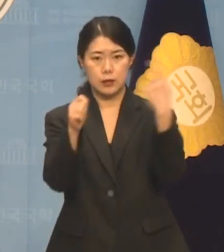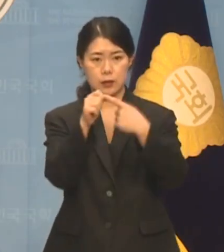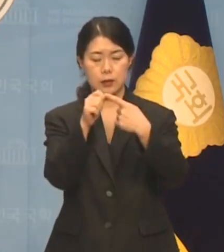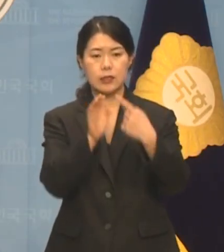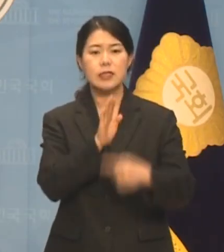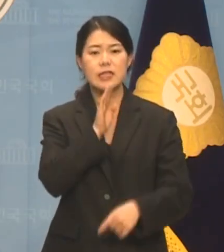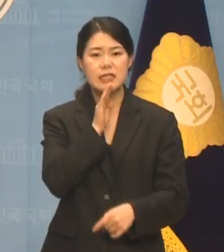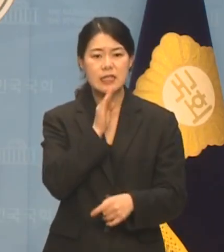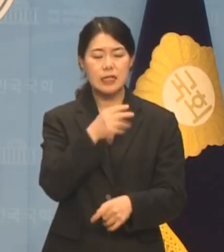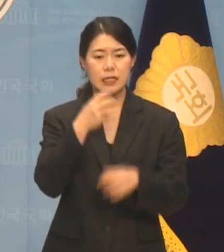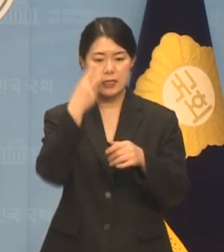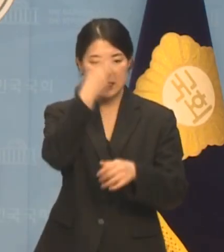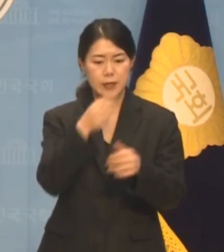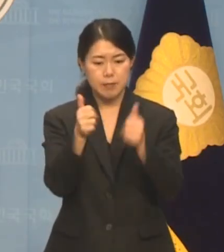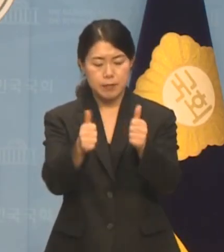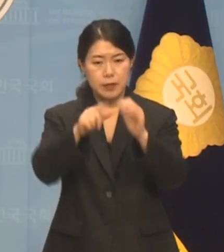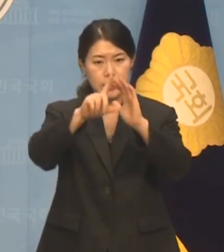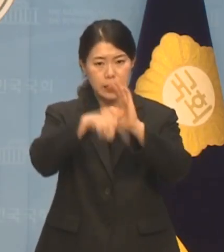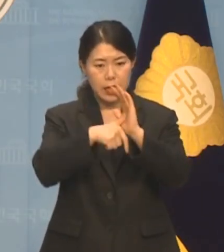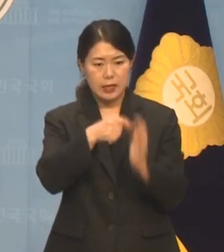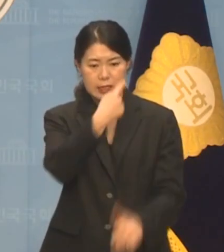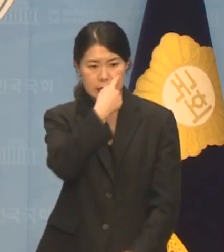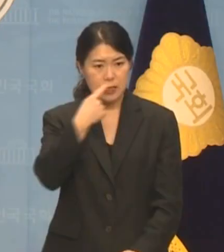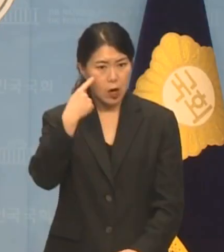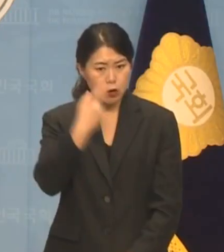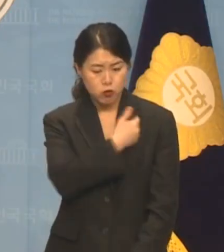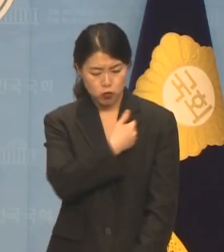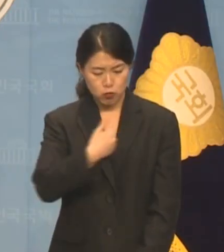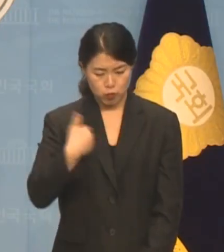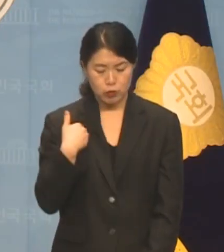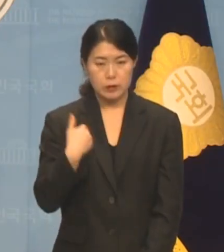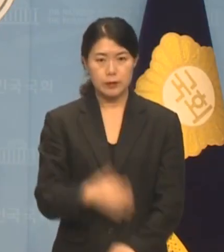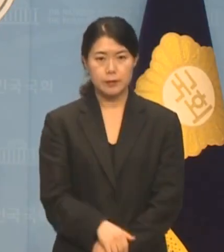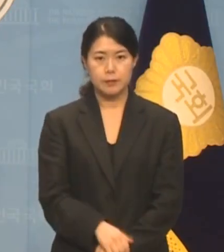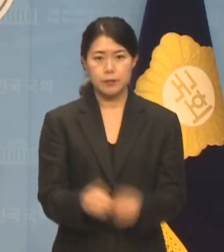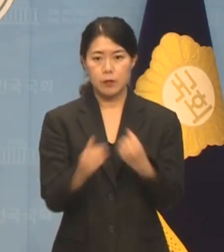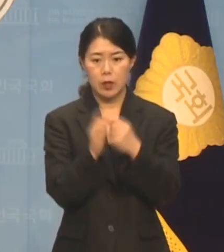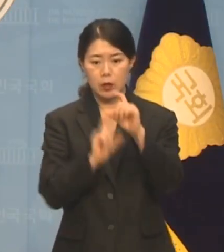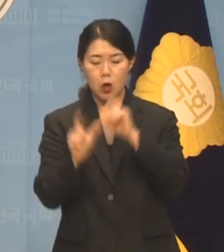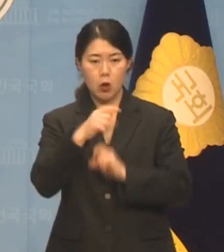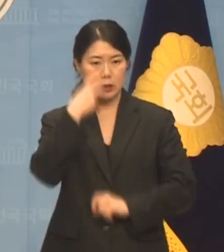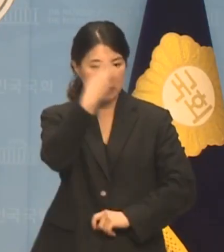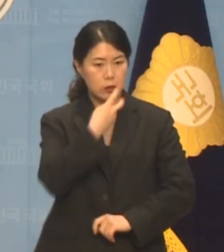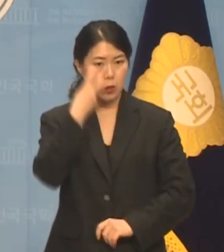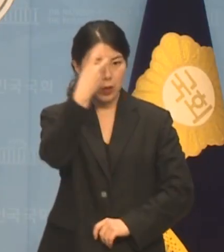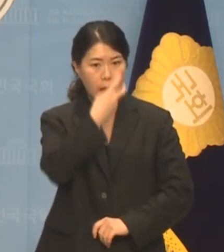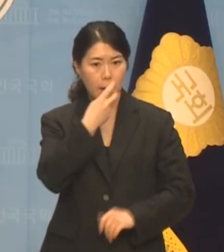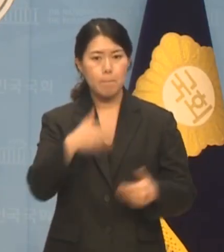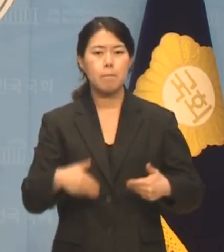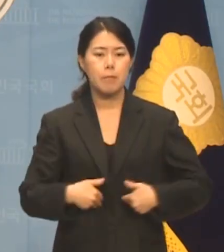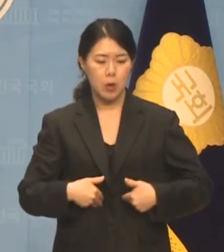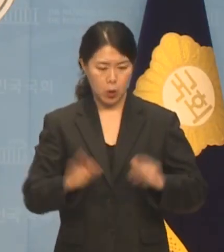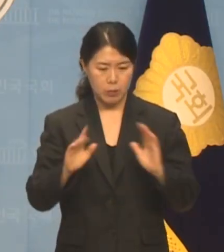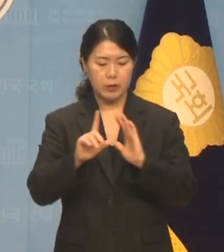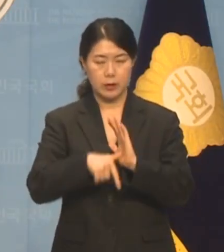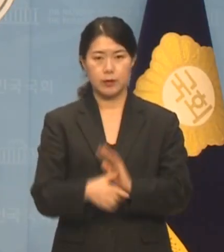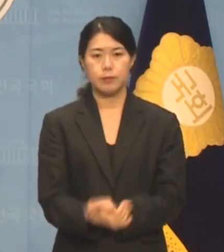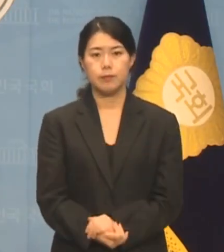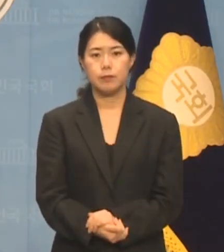사실심, 심리 과정에서 수집된 증거가 충분하여 추가 증거 조사가 필요하지 않은